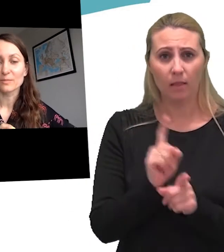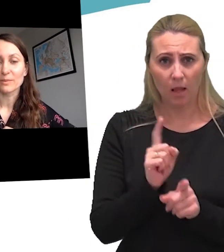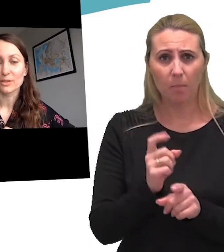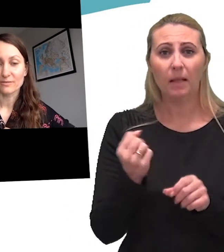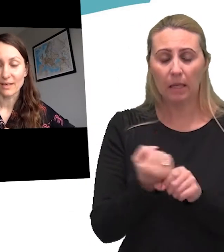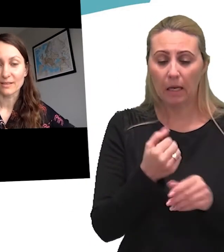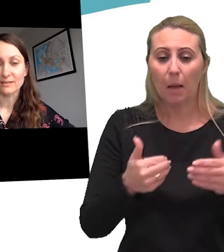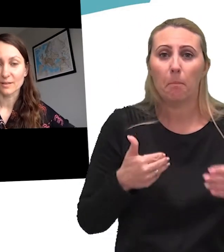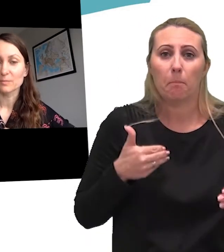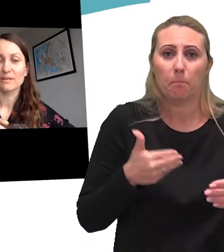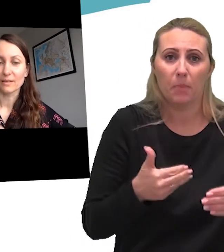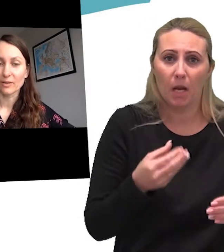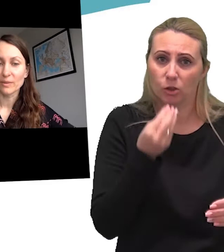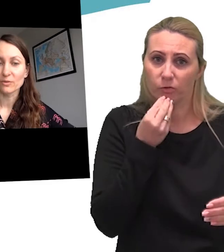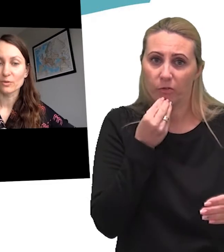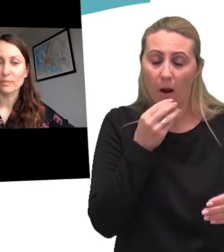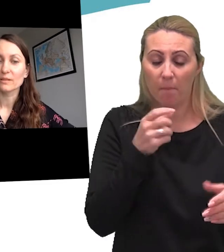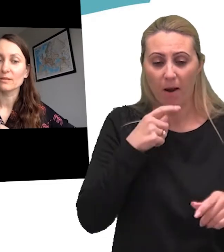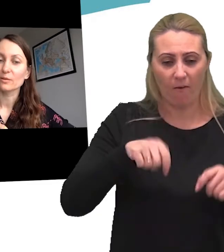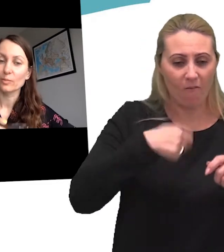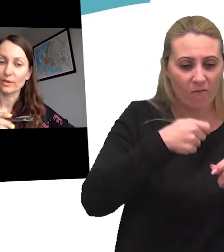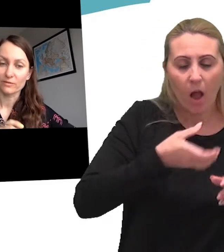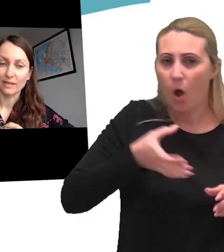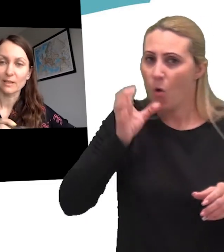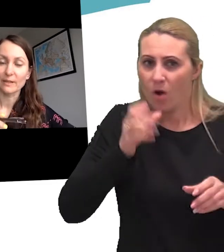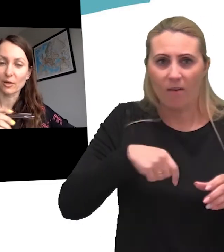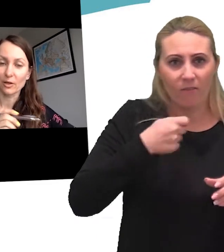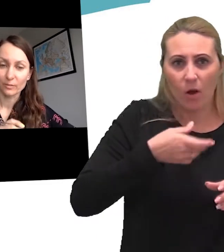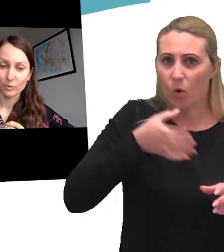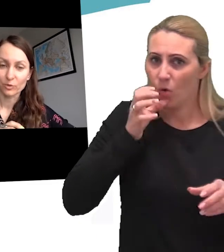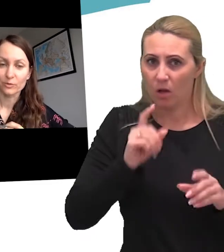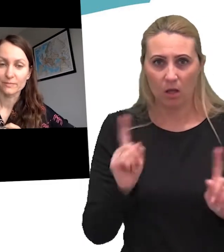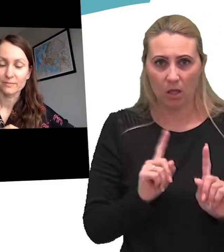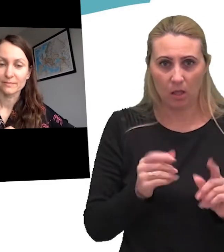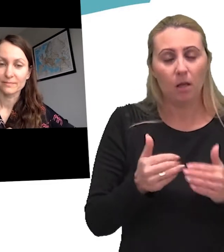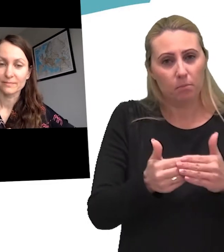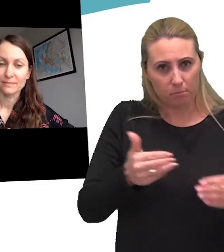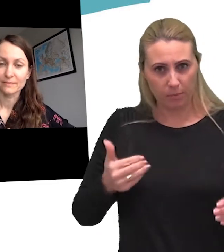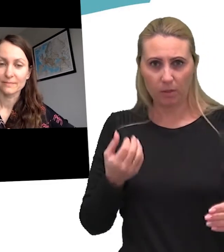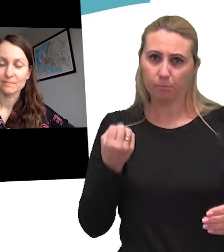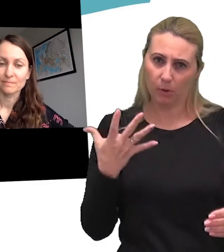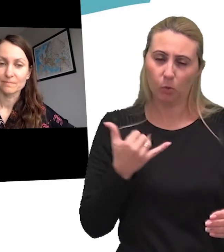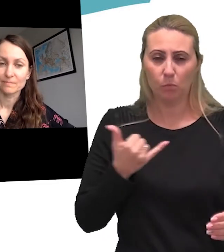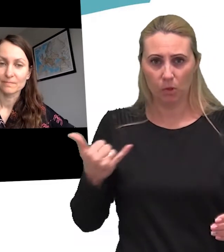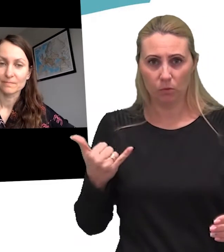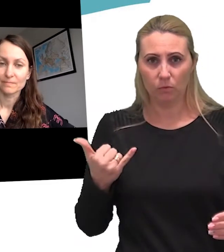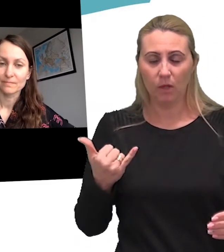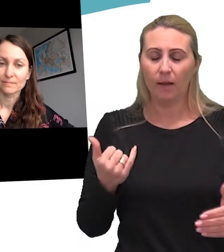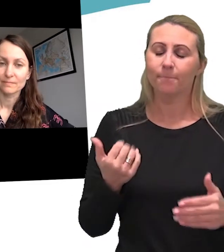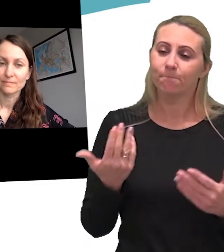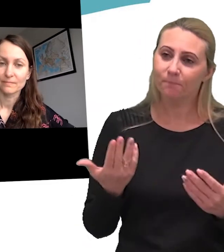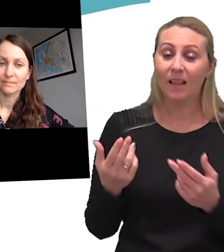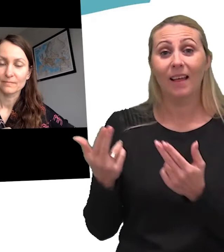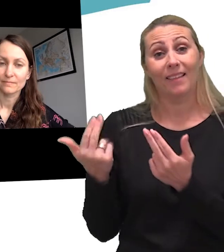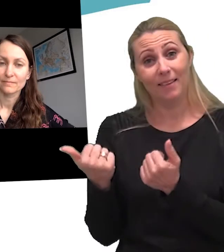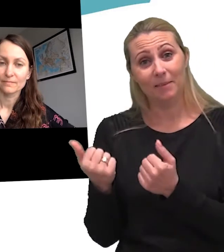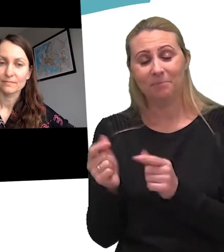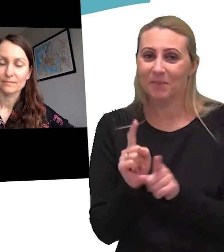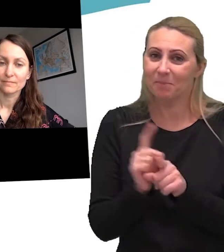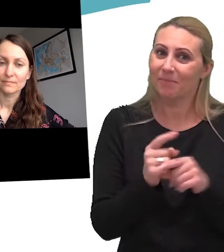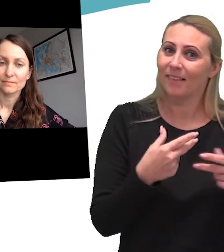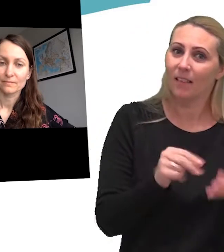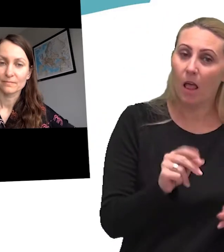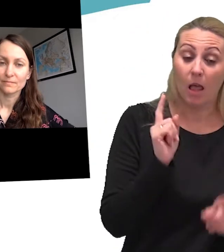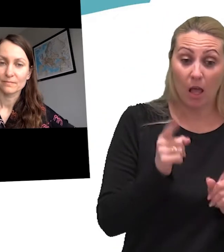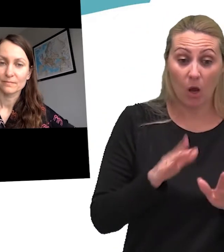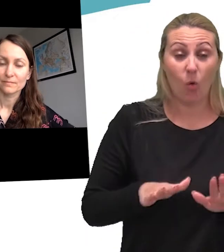turim gerti prieš valgį. Taip, ne valgio metu, bet geriau prieš valgį 15 minučių. Ir taip ir ne, jeigu